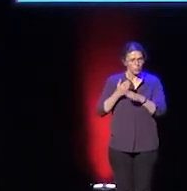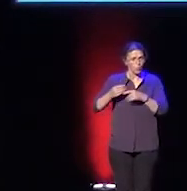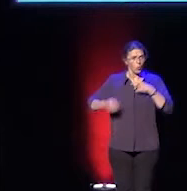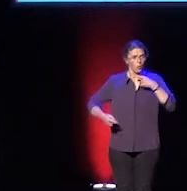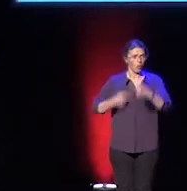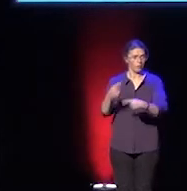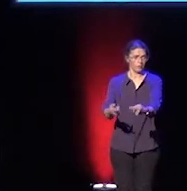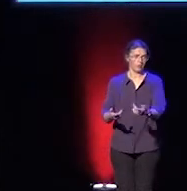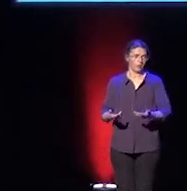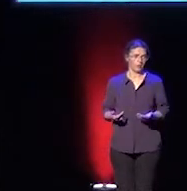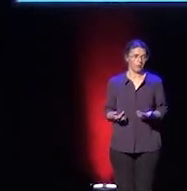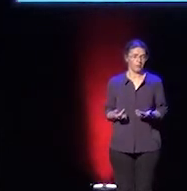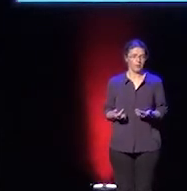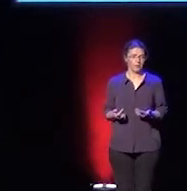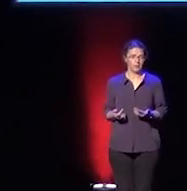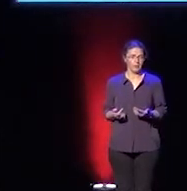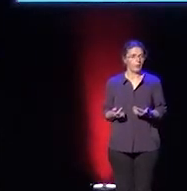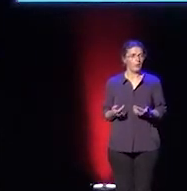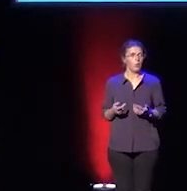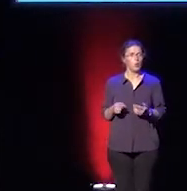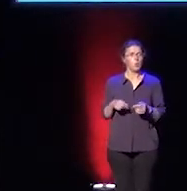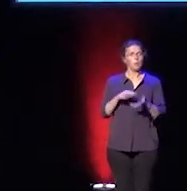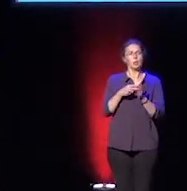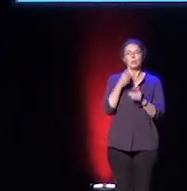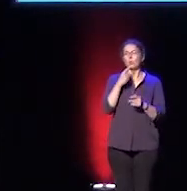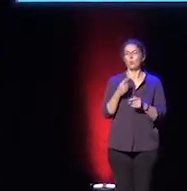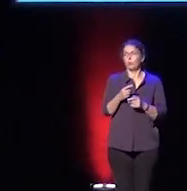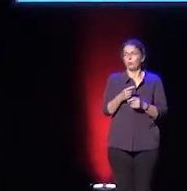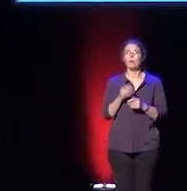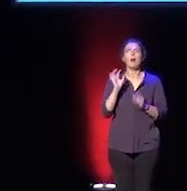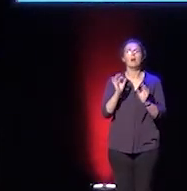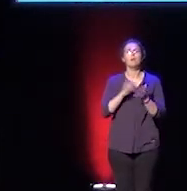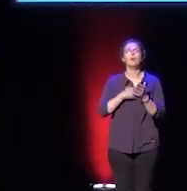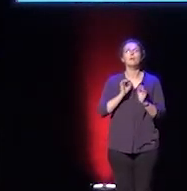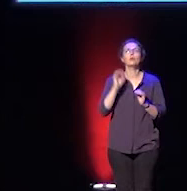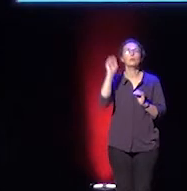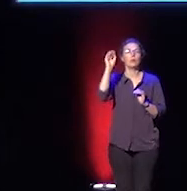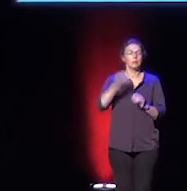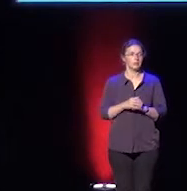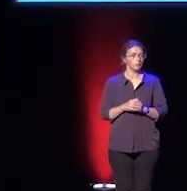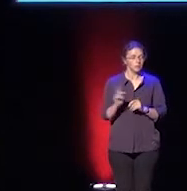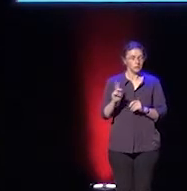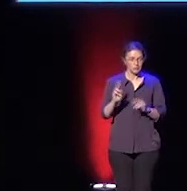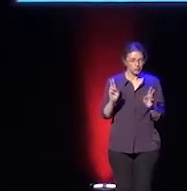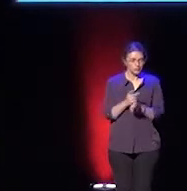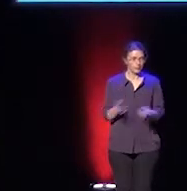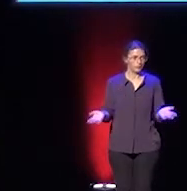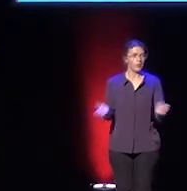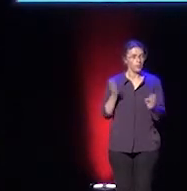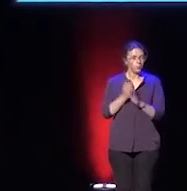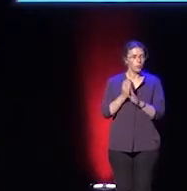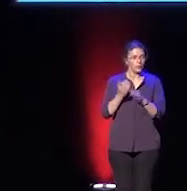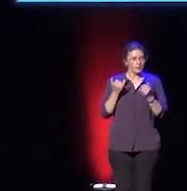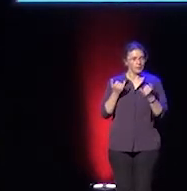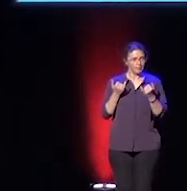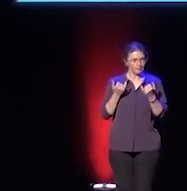läuft. Und es wird so getan, als ob es ein zukünftiges Problem wäre. Es ist ein Problem,